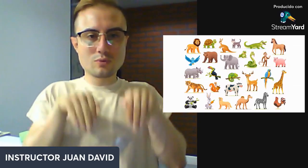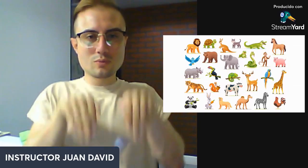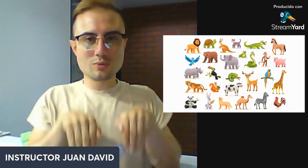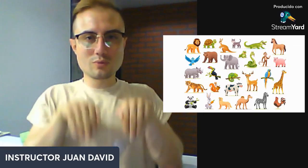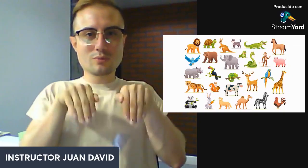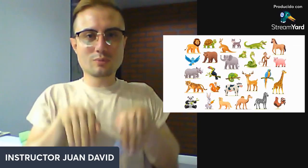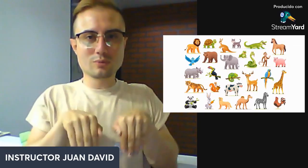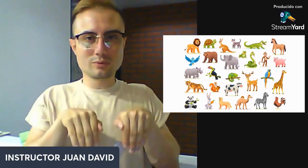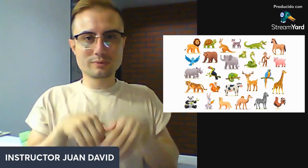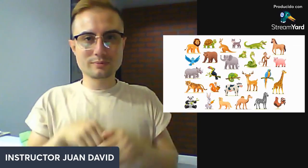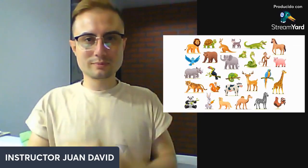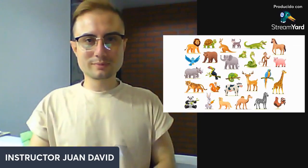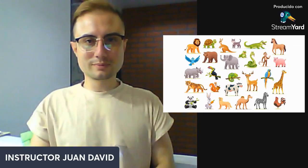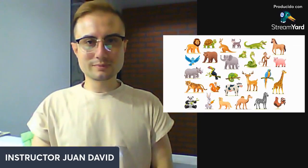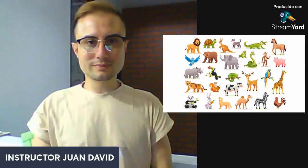Canguro.